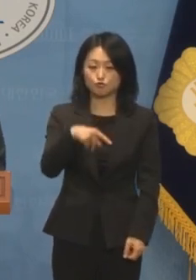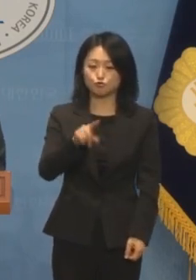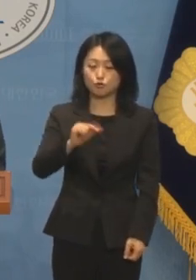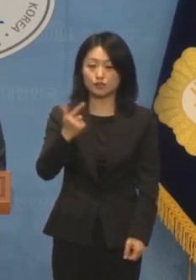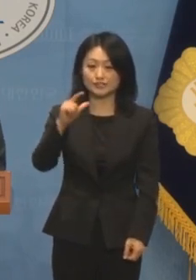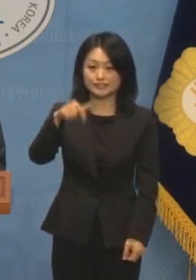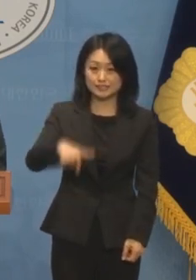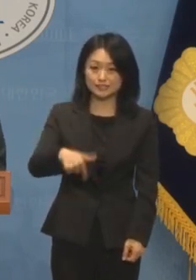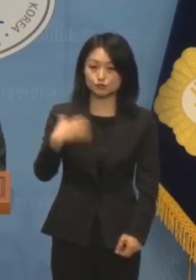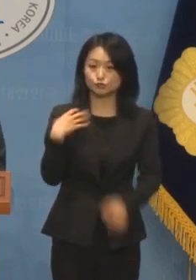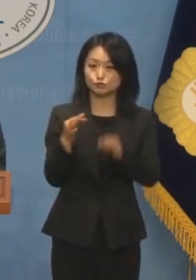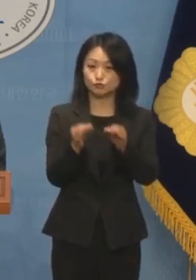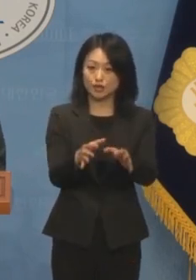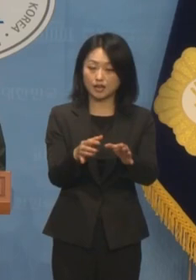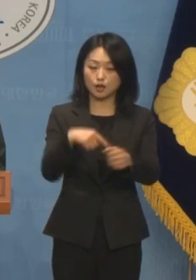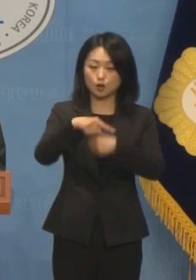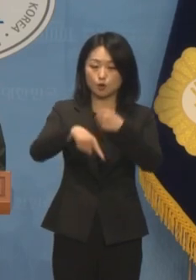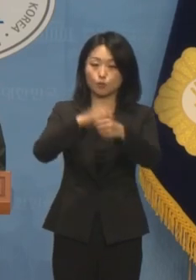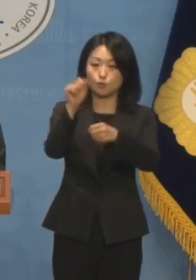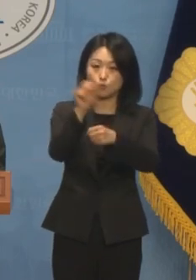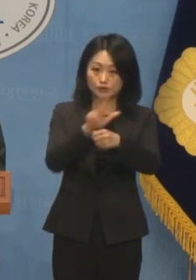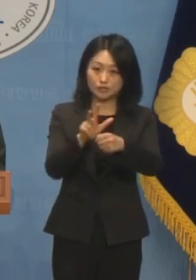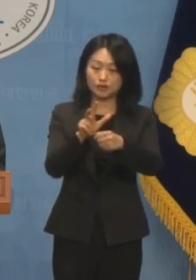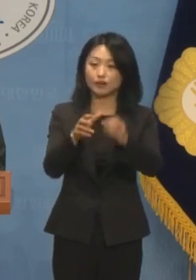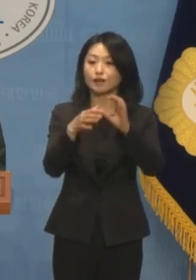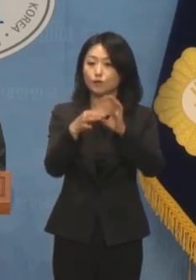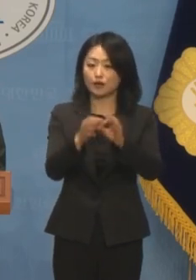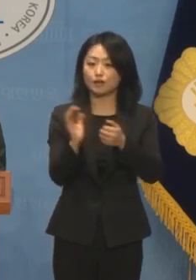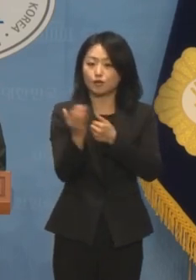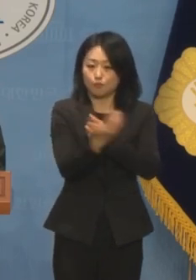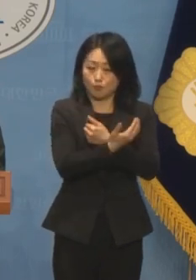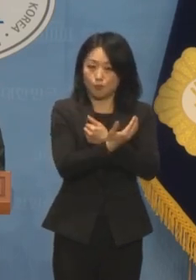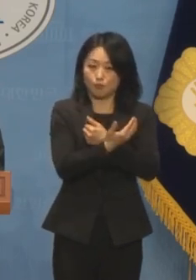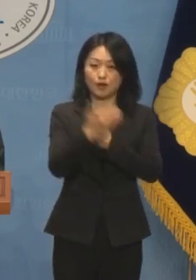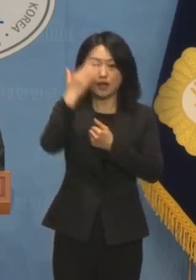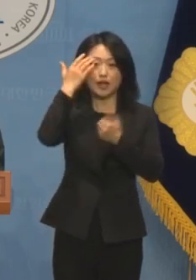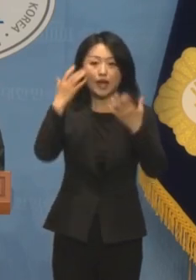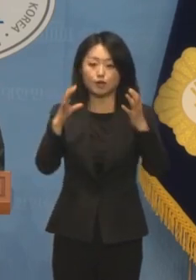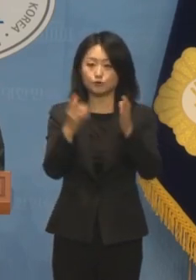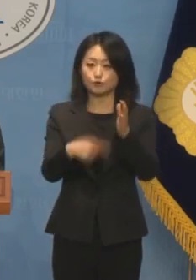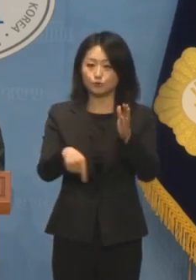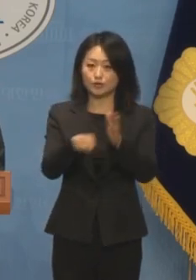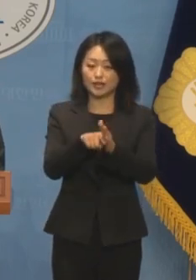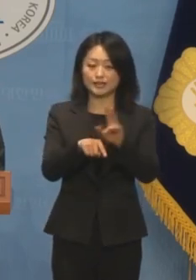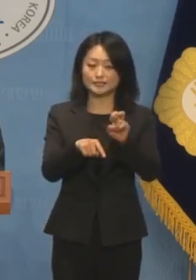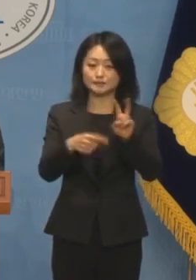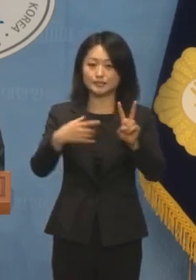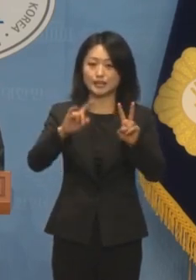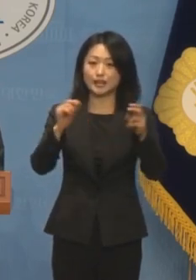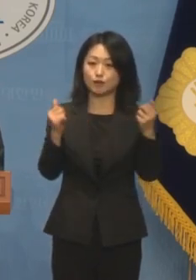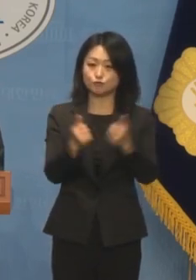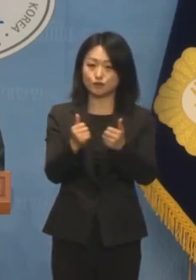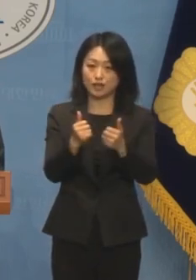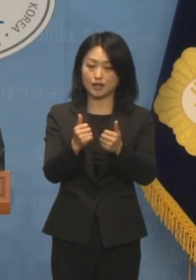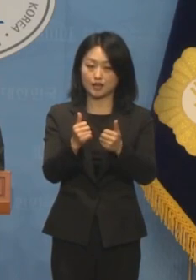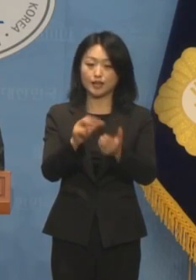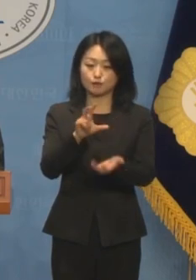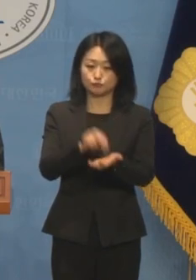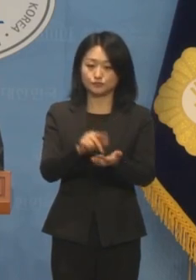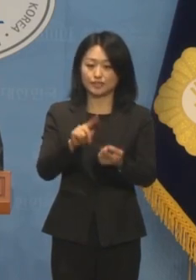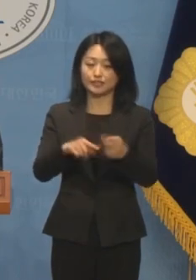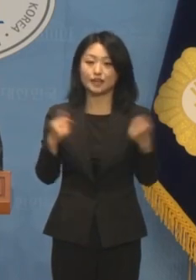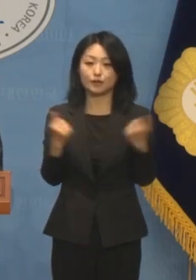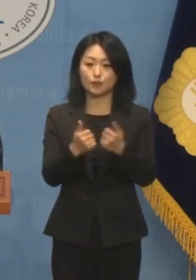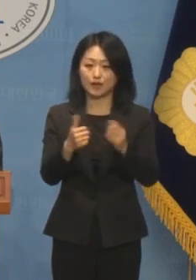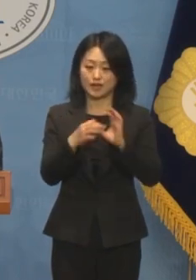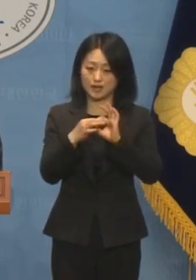우원식, 의원실 등 주체로 원전과 방사능으로부터 안전한 대한민국을 위한 22대 국회의 과제 연속